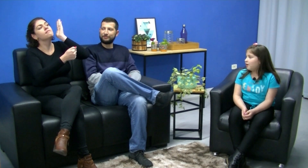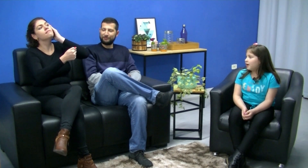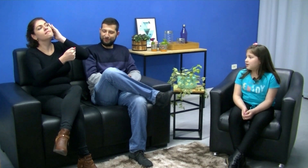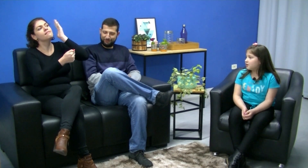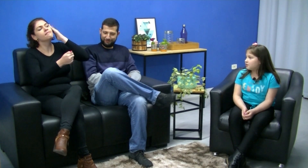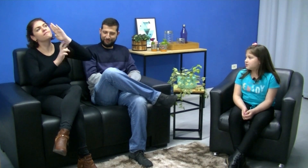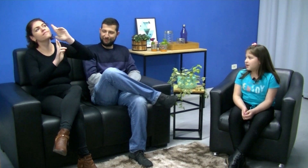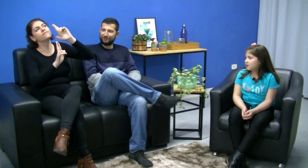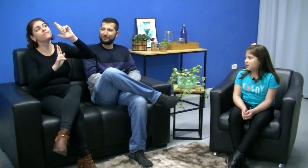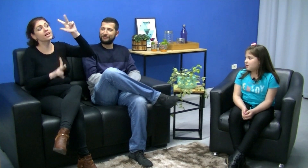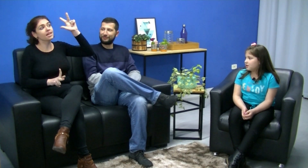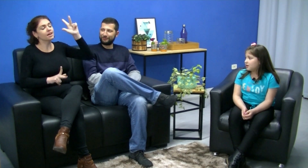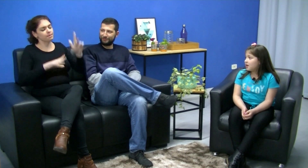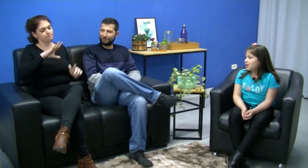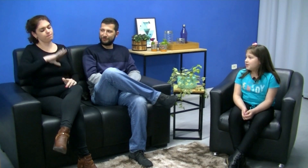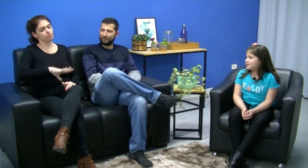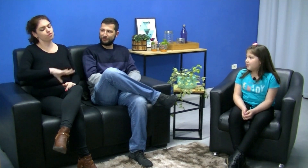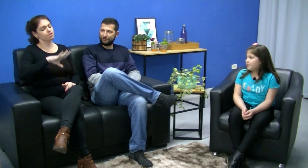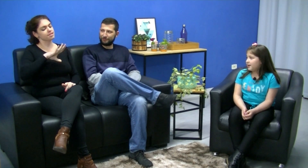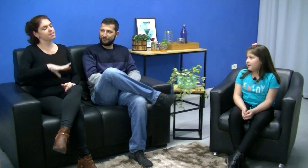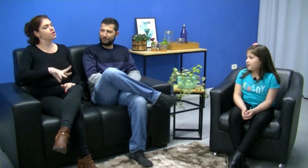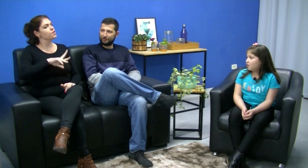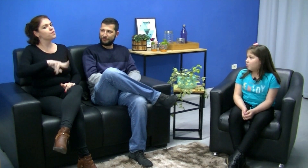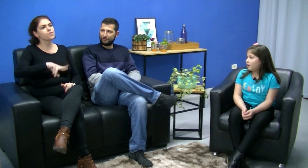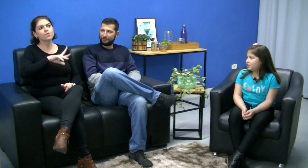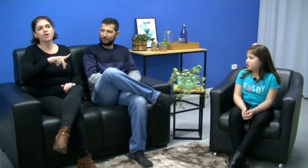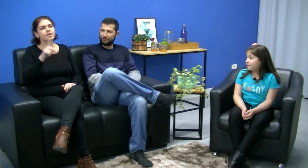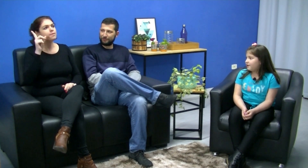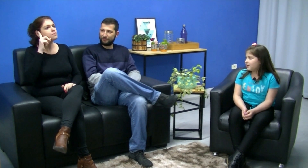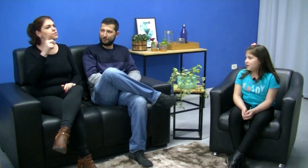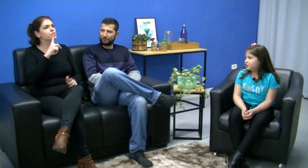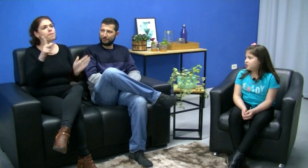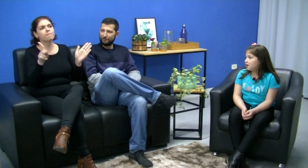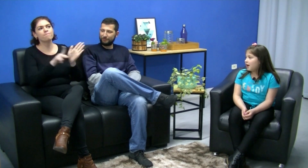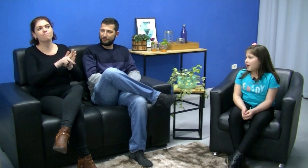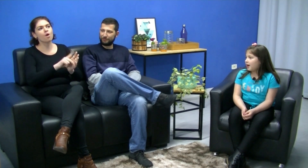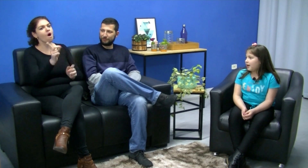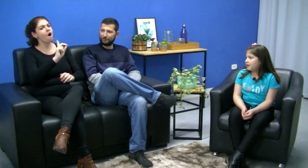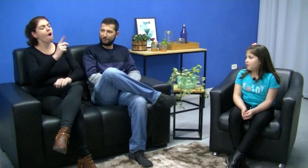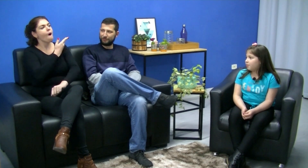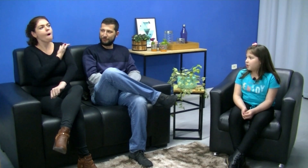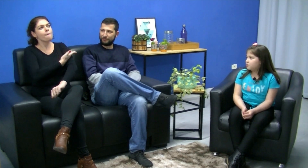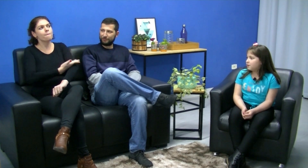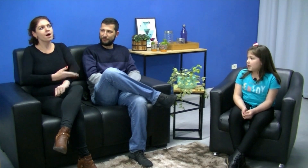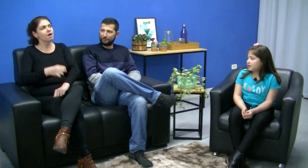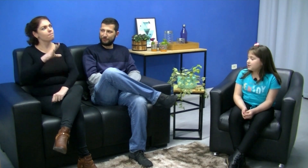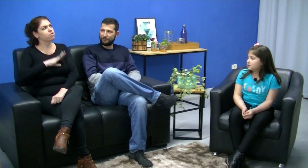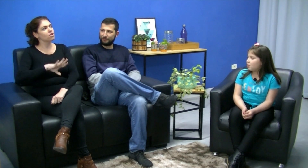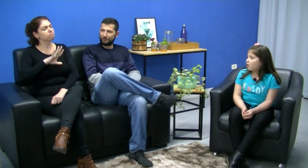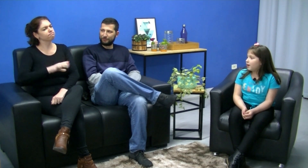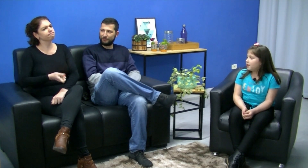ela consegue entender e saber como é diferente a língua português com a língua